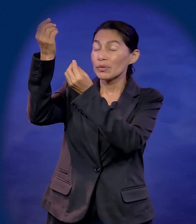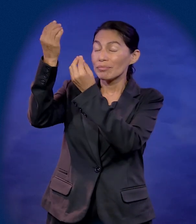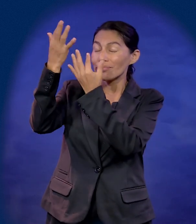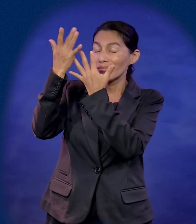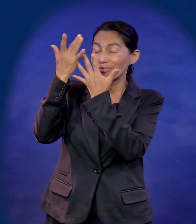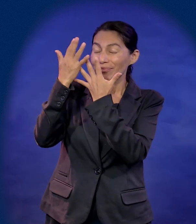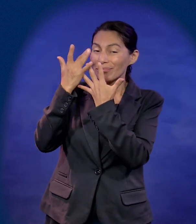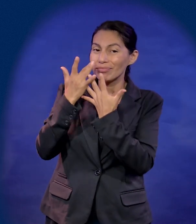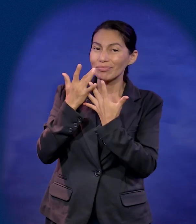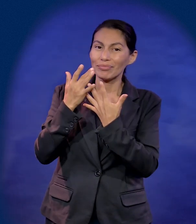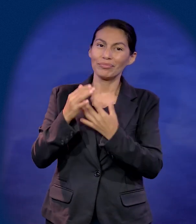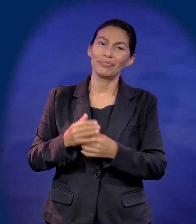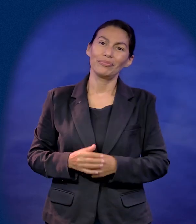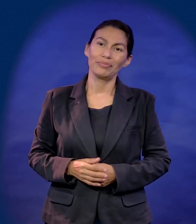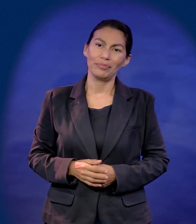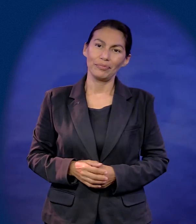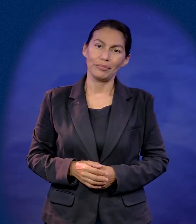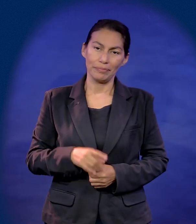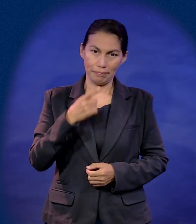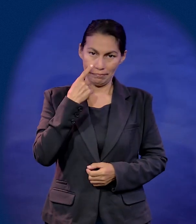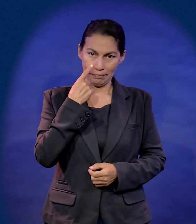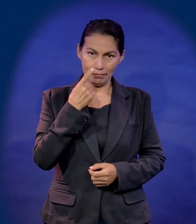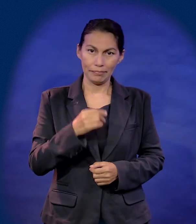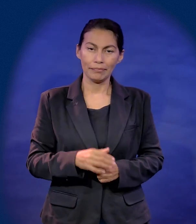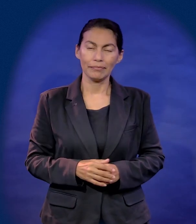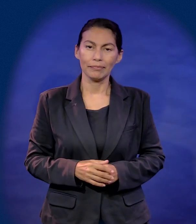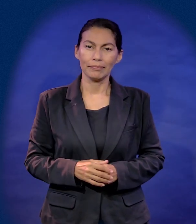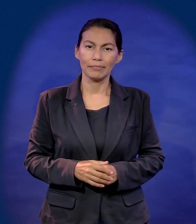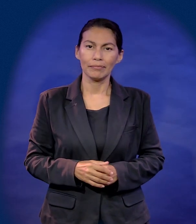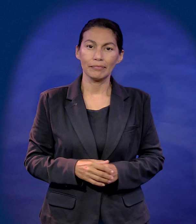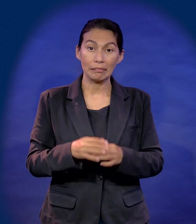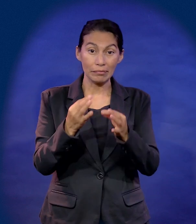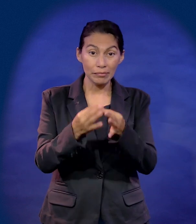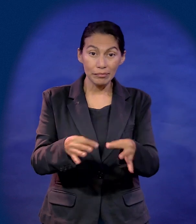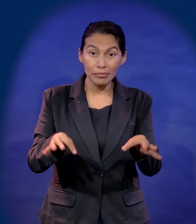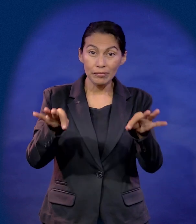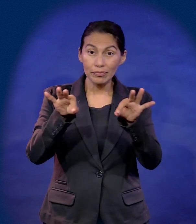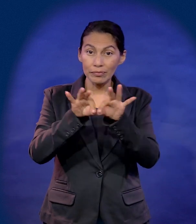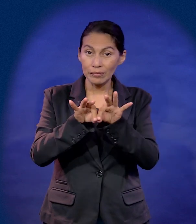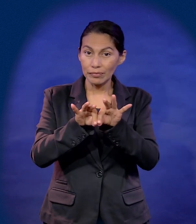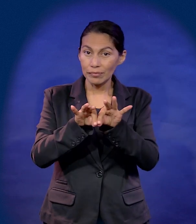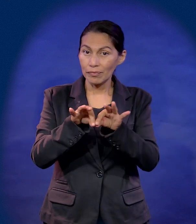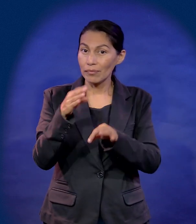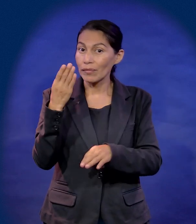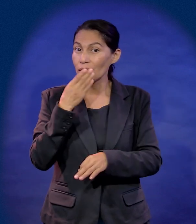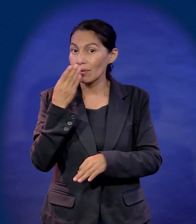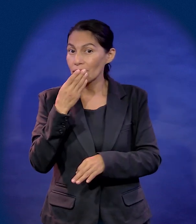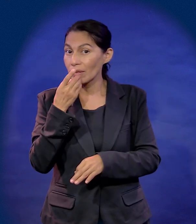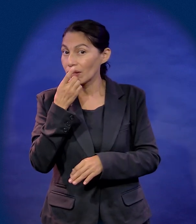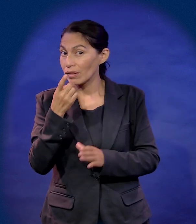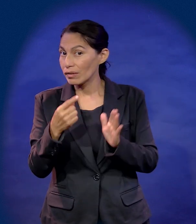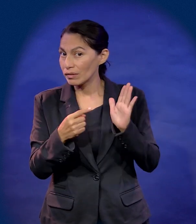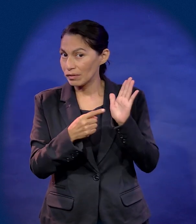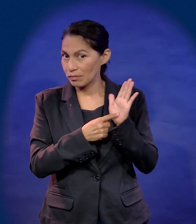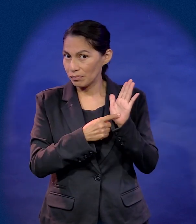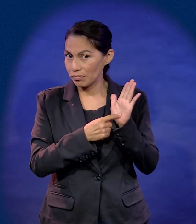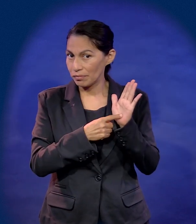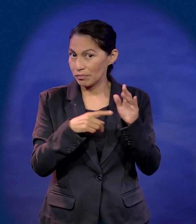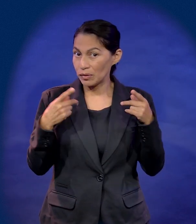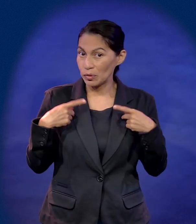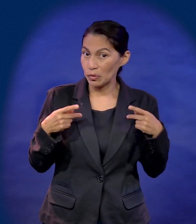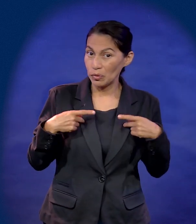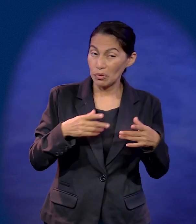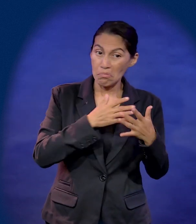un precioso don que recibimos, ¿de quién? De Jesús. Déjeme aprovechar el comercial porque esto es muy importante. La Biblia